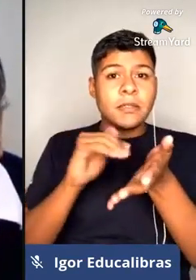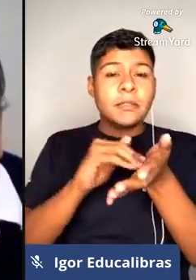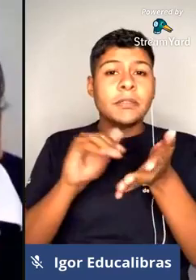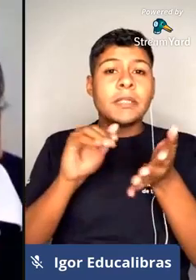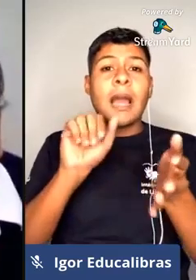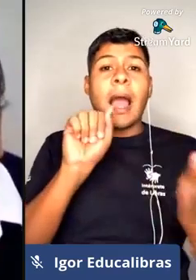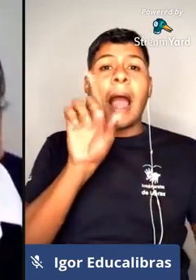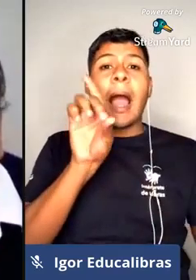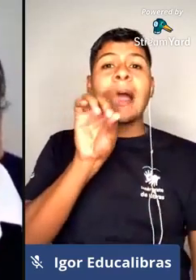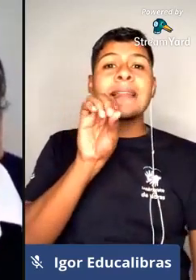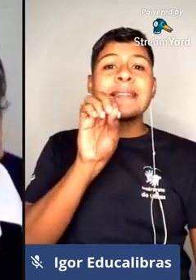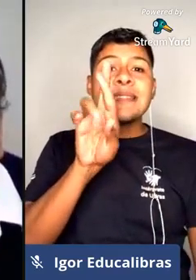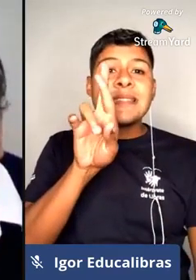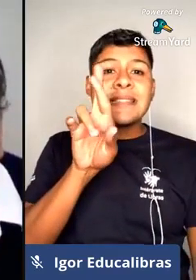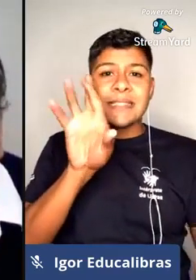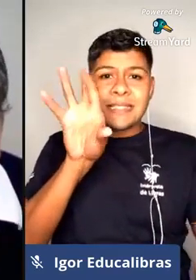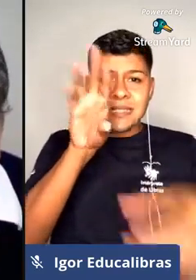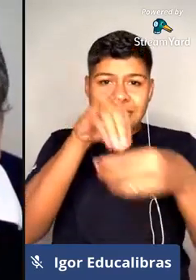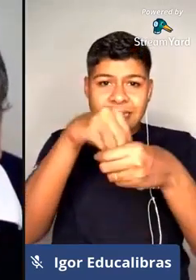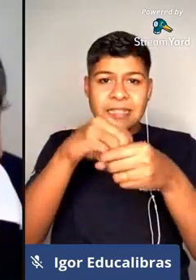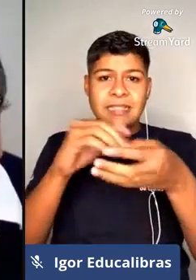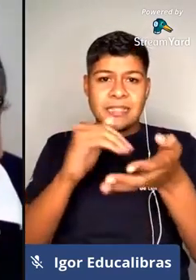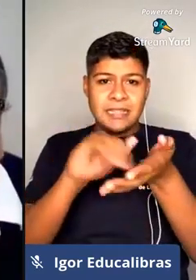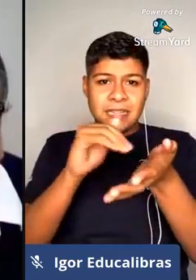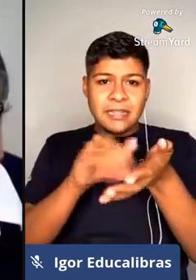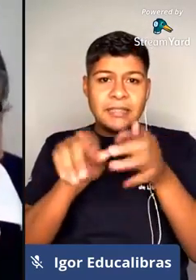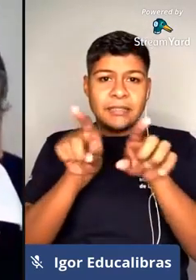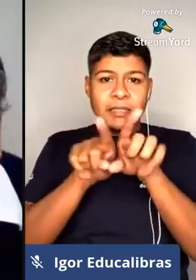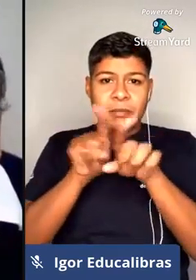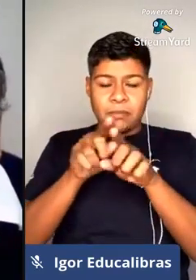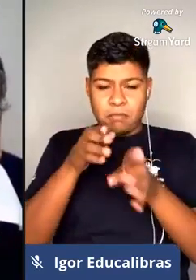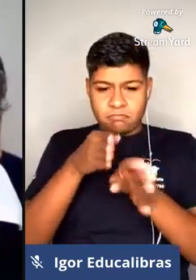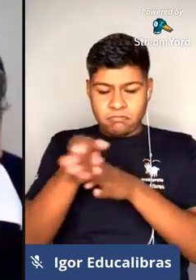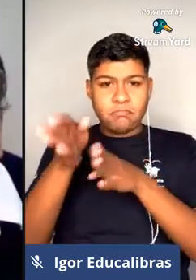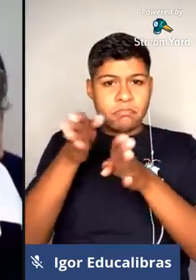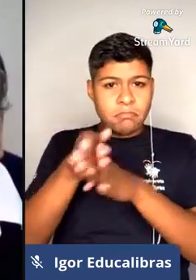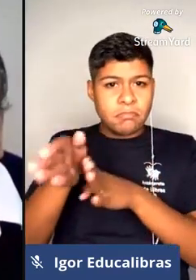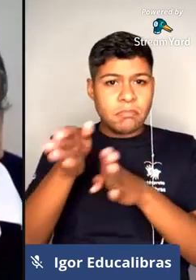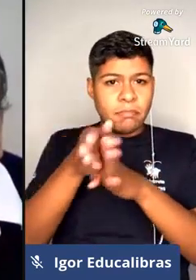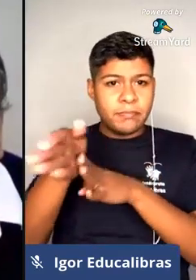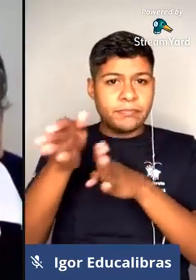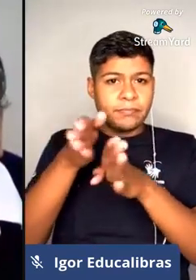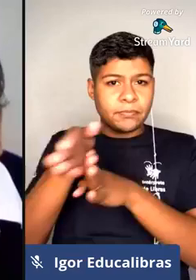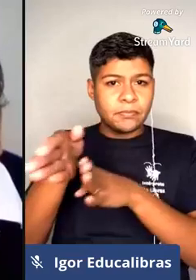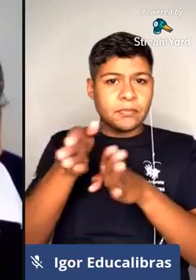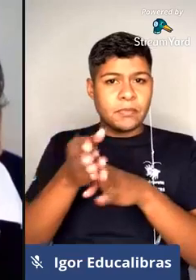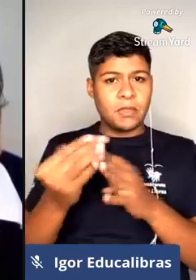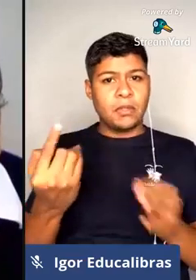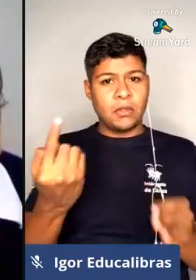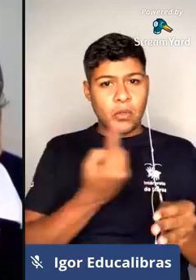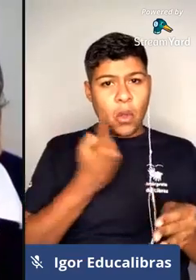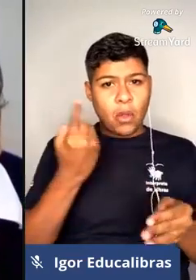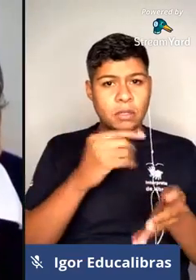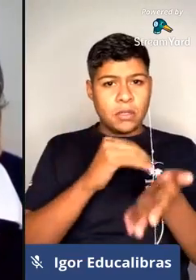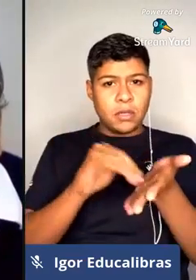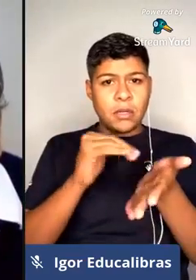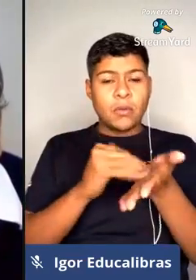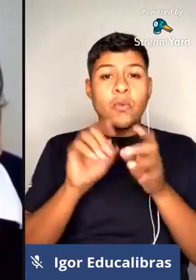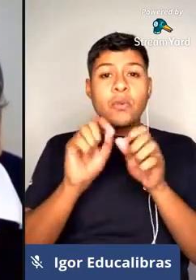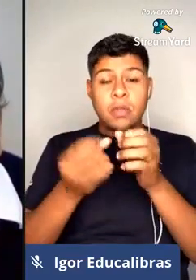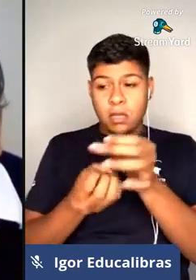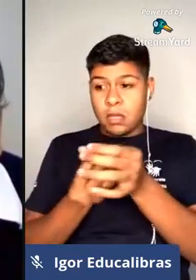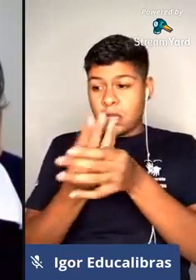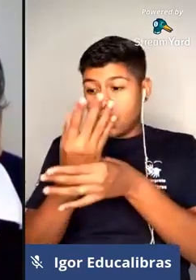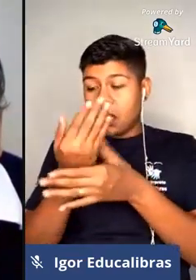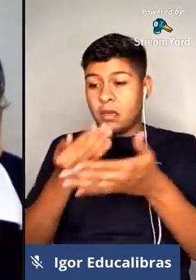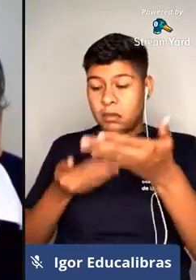a doutora Adir, que estava na Secretaria, que também orientou muito a nossa Secretaria para criar